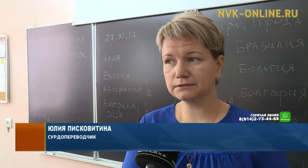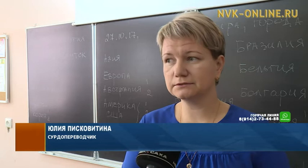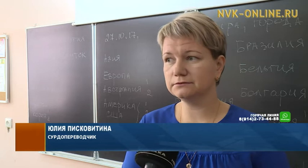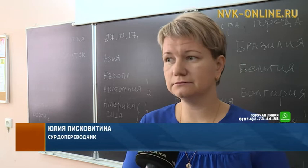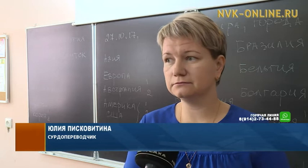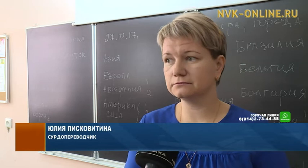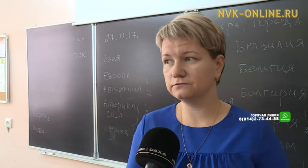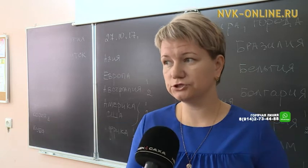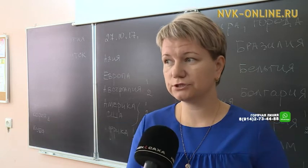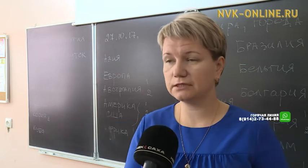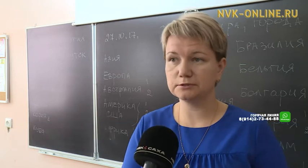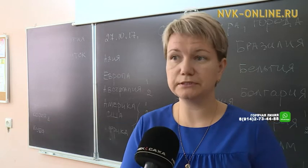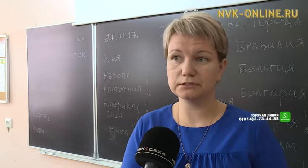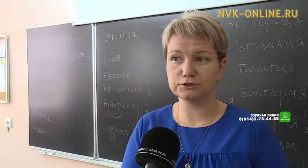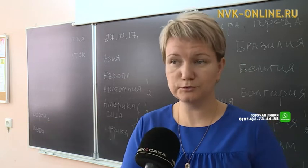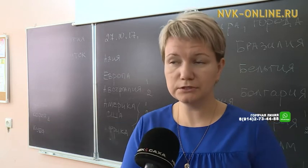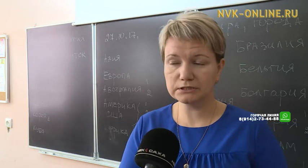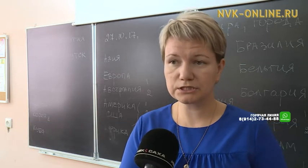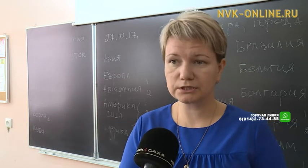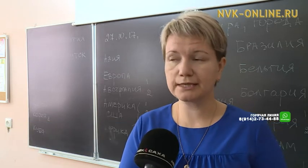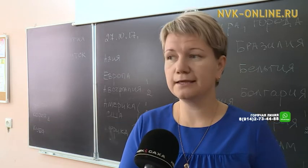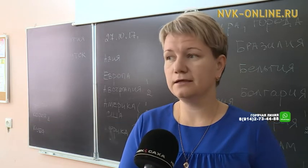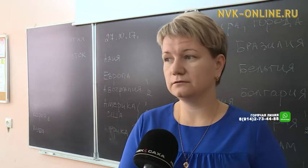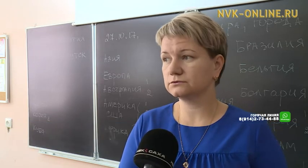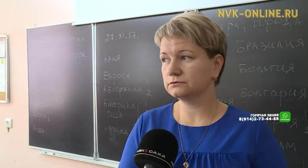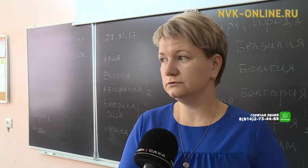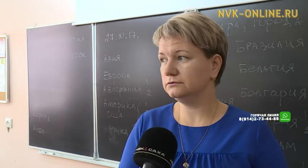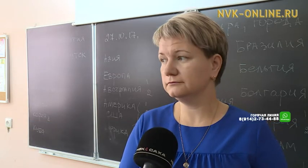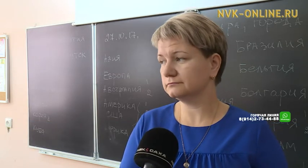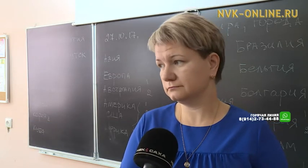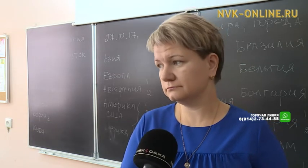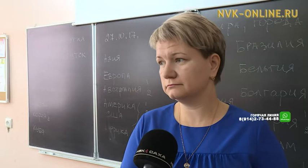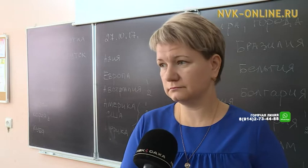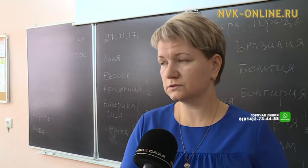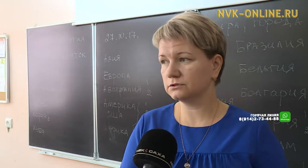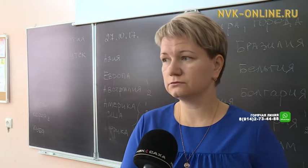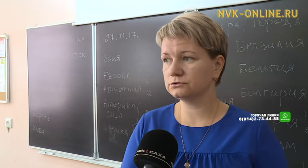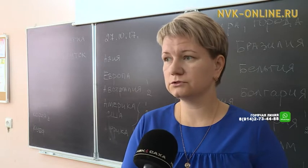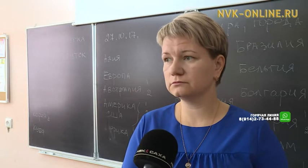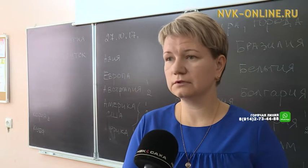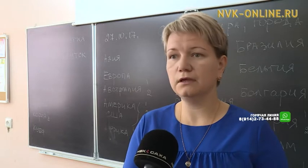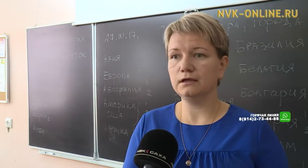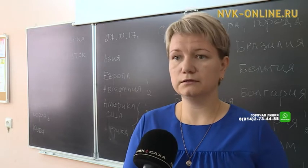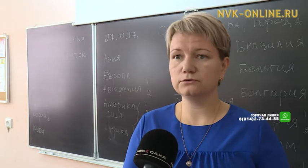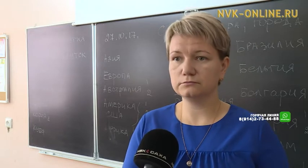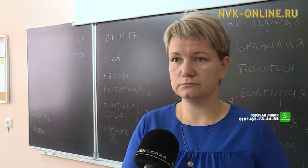и выезжают до предела республики даже. Вот. И это очень дает